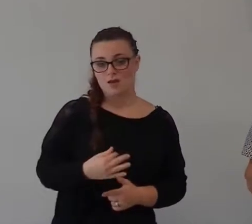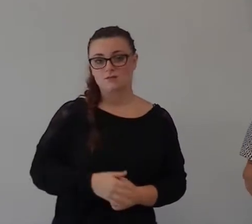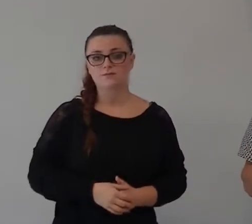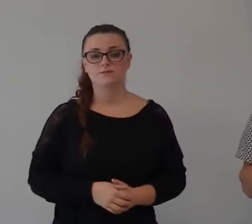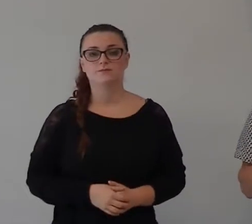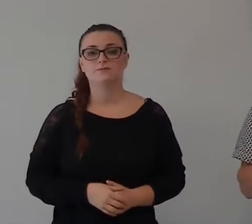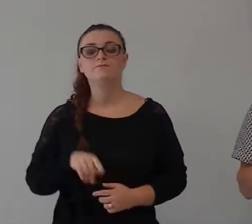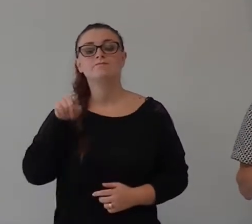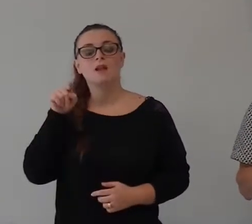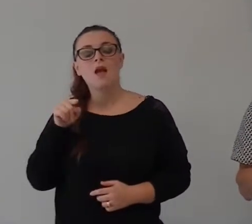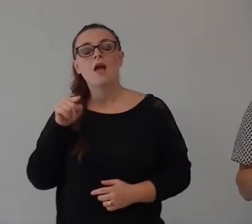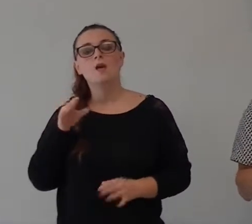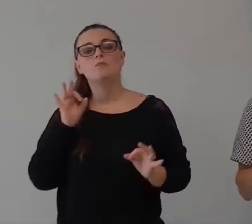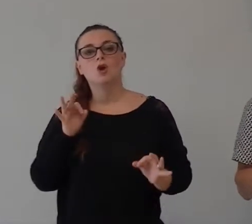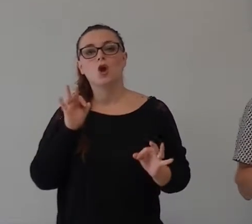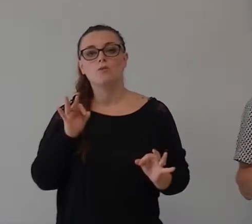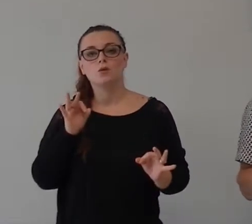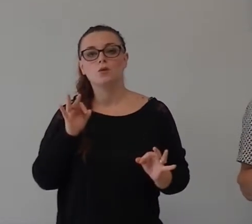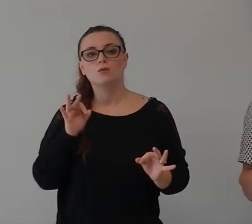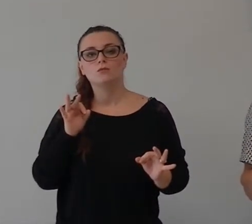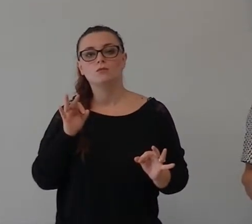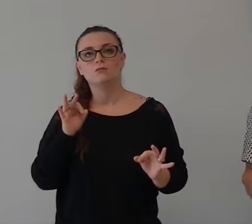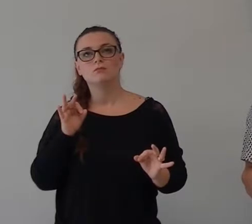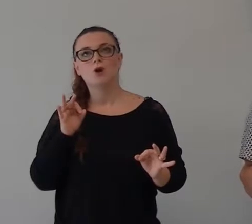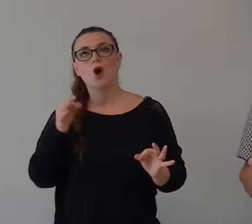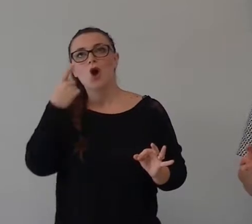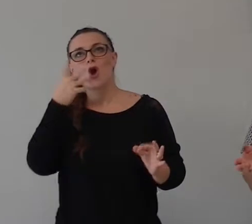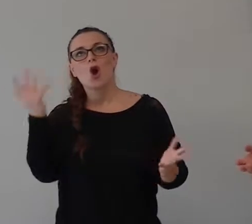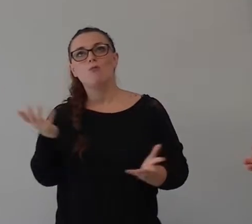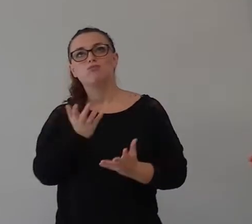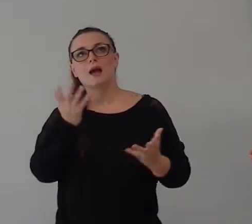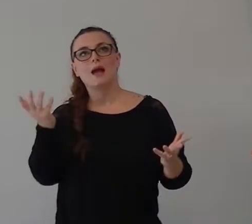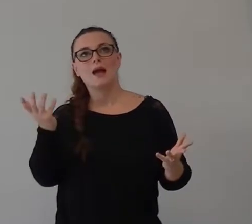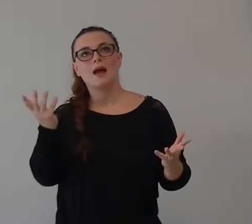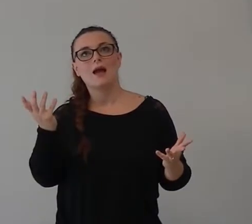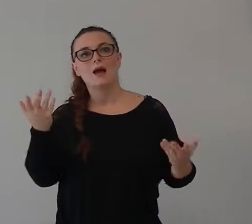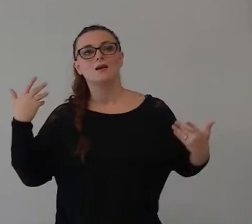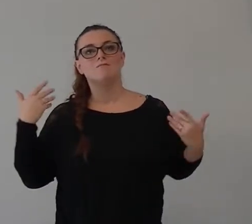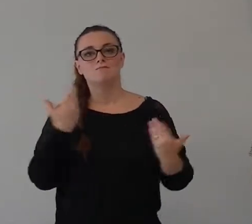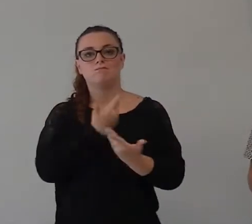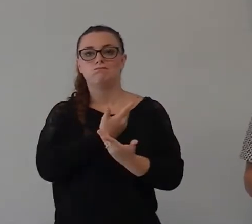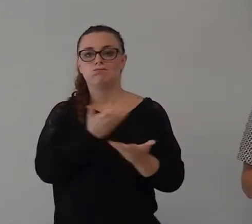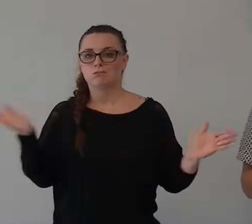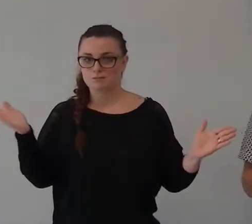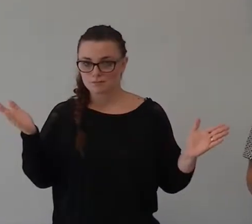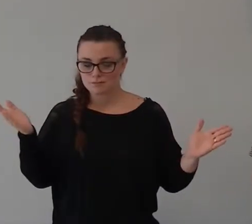che si trova all'equivalente del banco alimentare, perché il fatto di spigolare